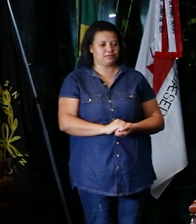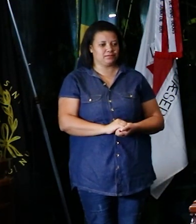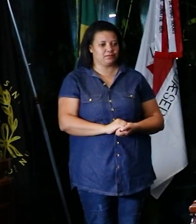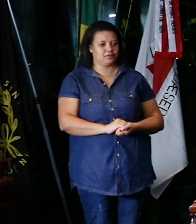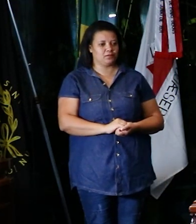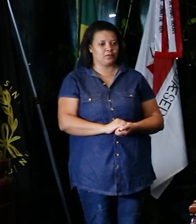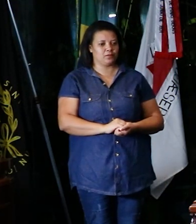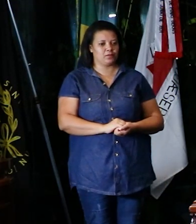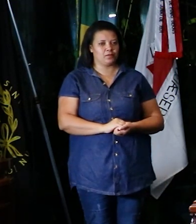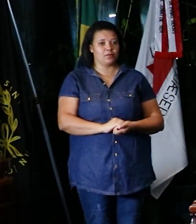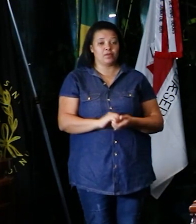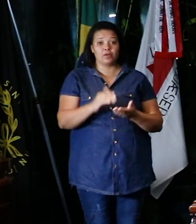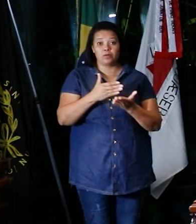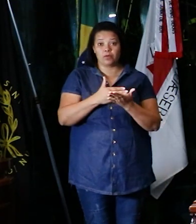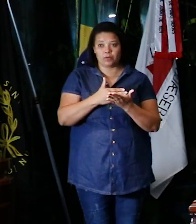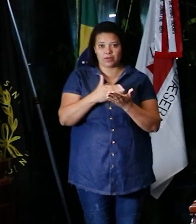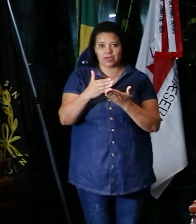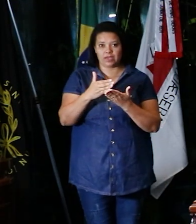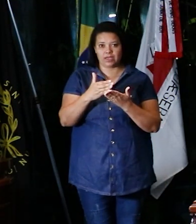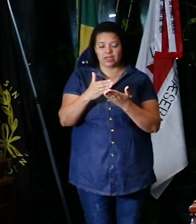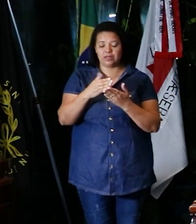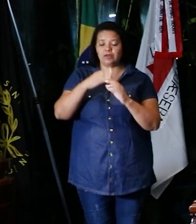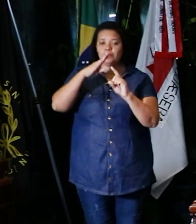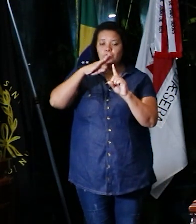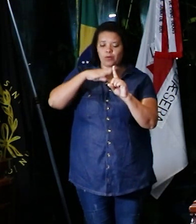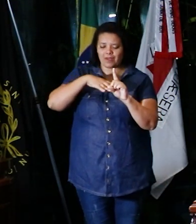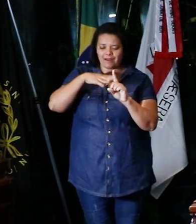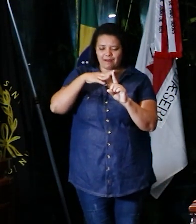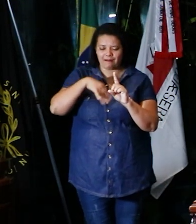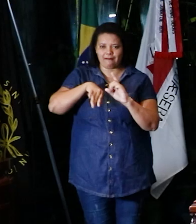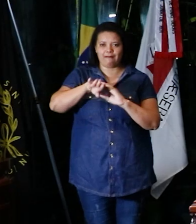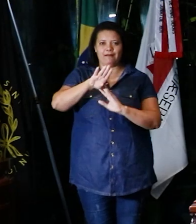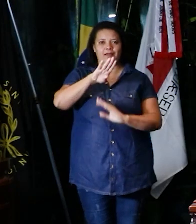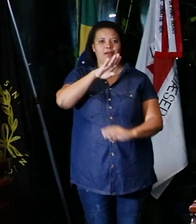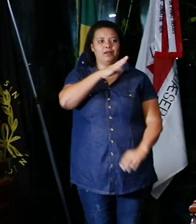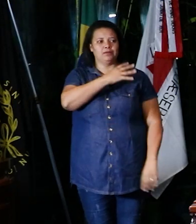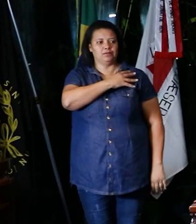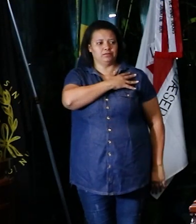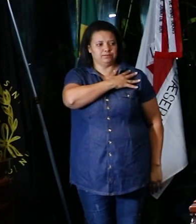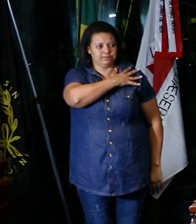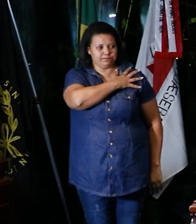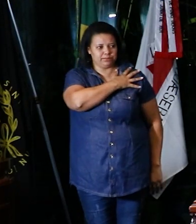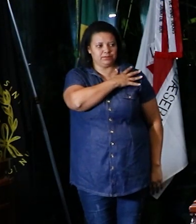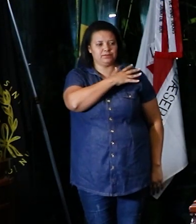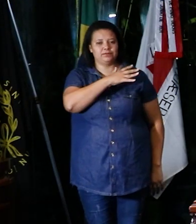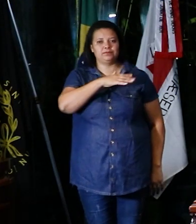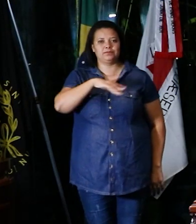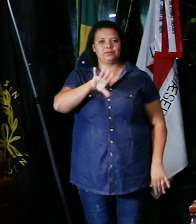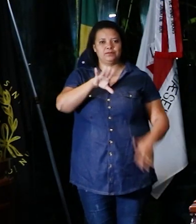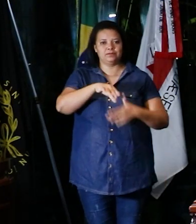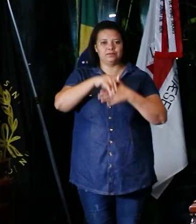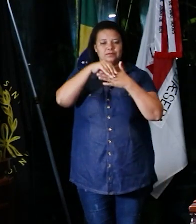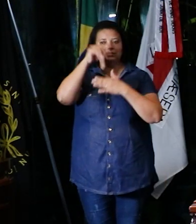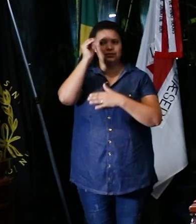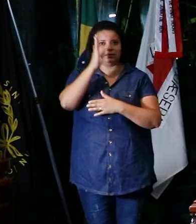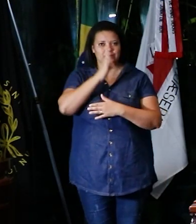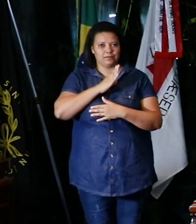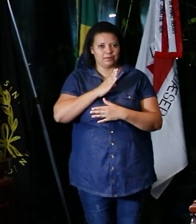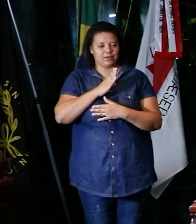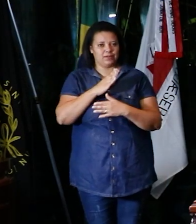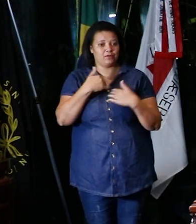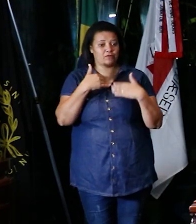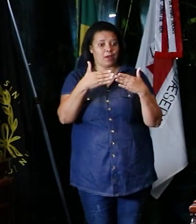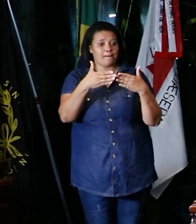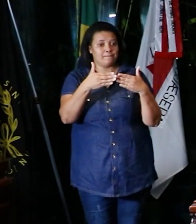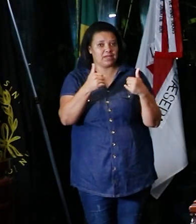Começa aqui. Meu honrado marechal, dirigente da nação, venho fazer-lhe um apelo.